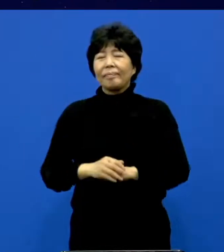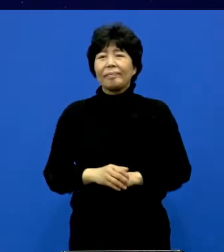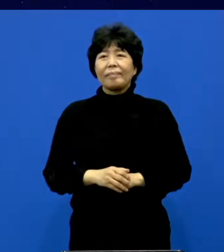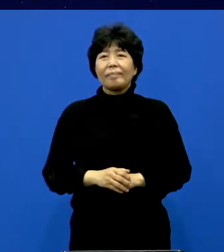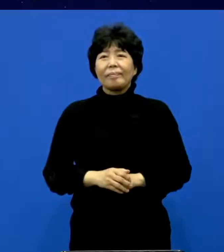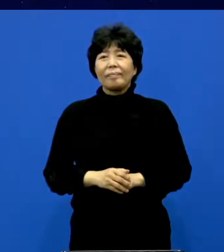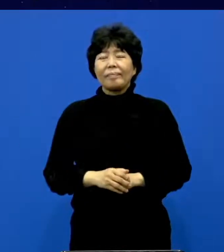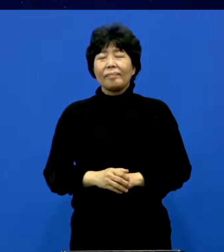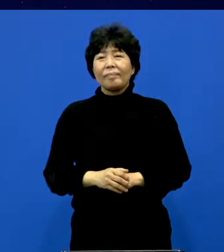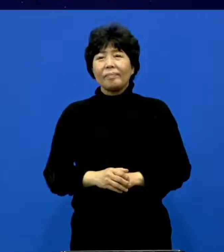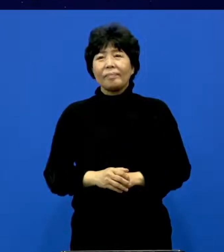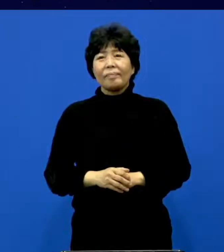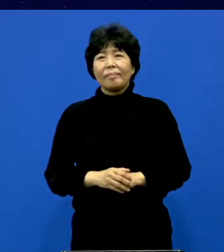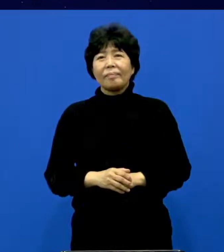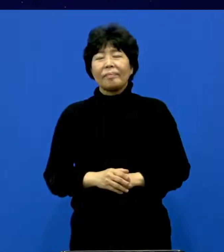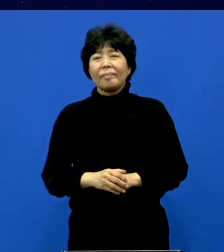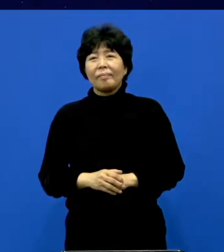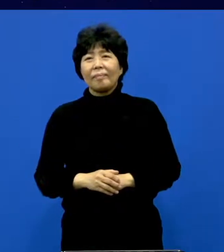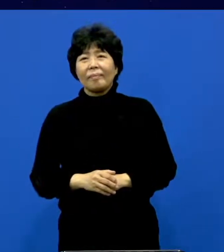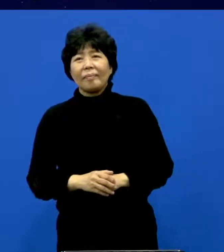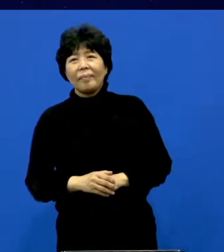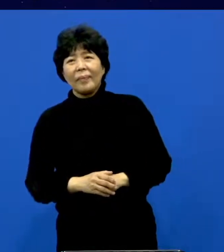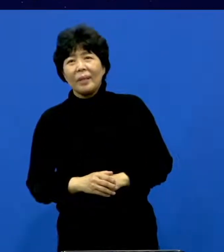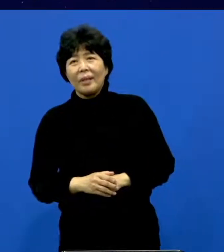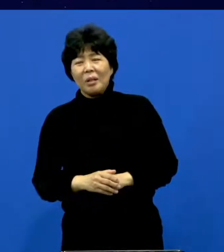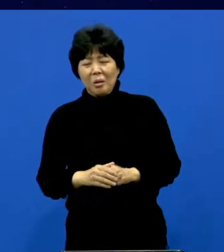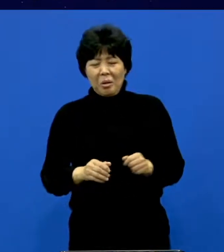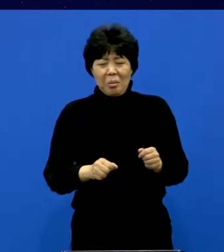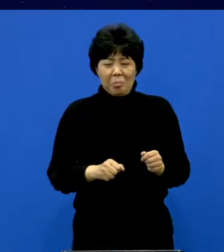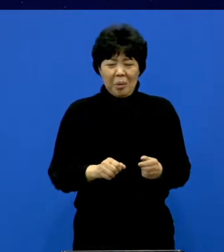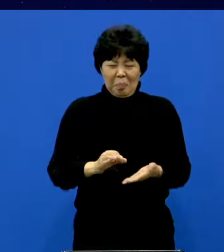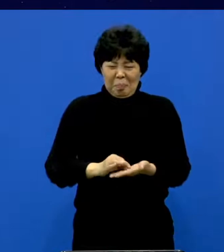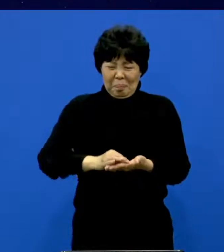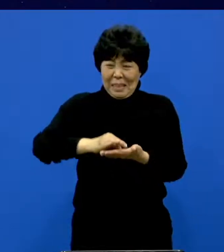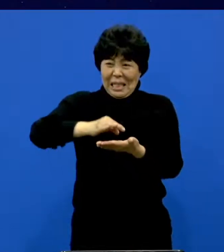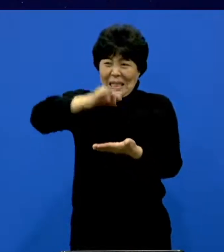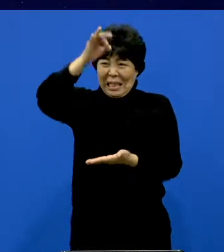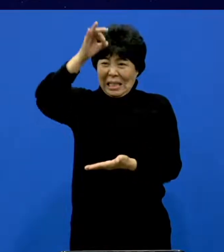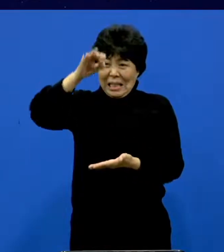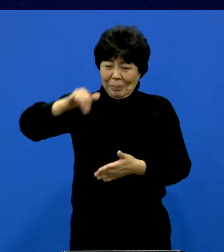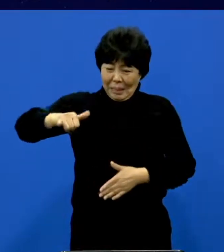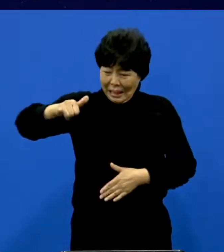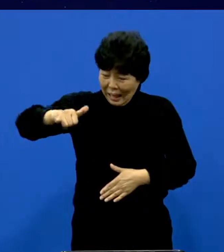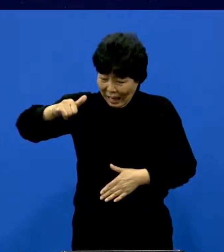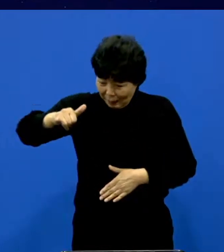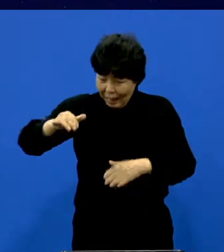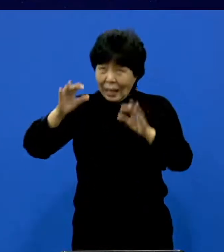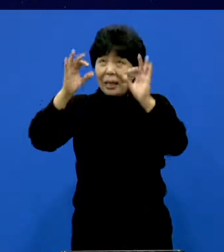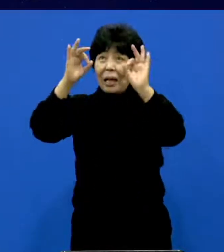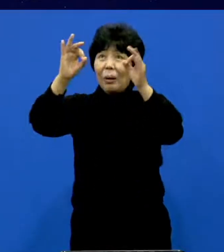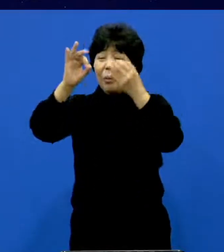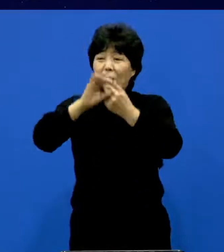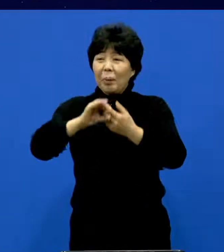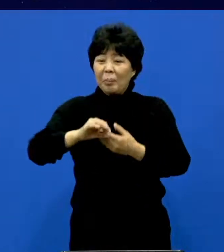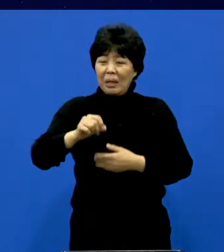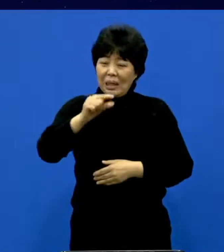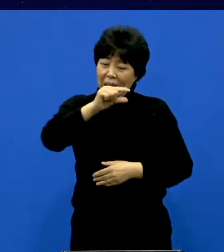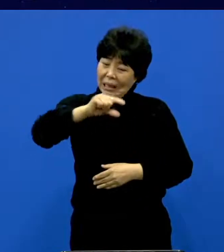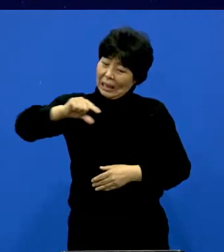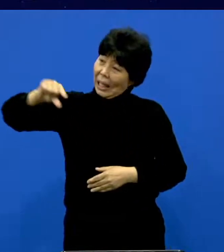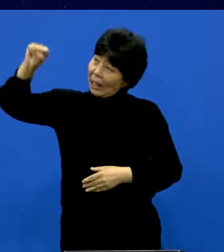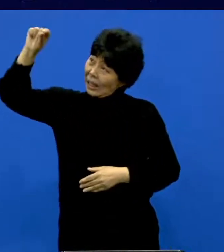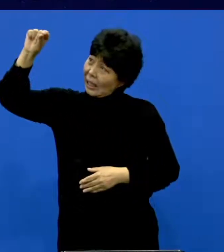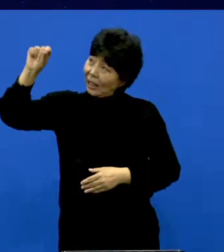이 유명한 뭐 이런 명품들 보면 뭐 나이키 딱